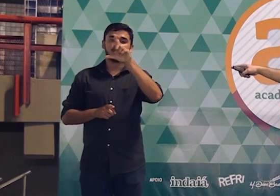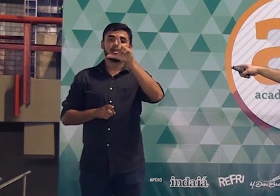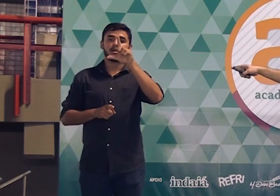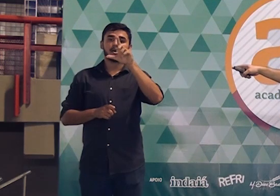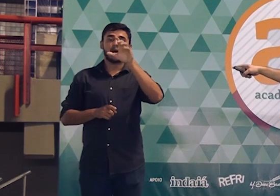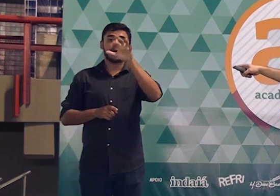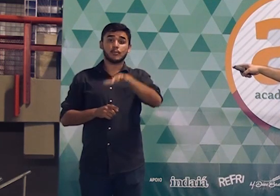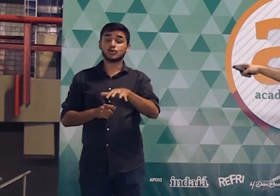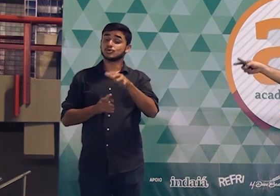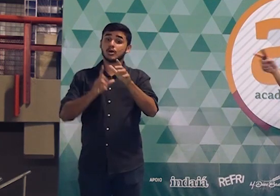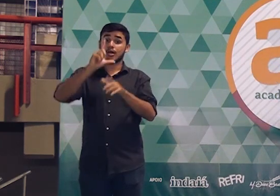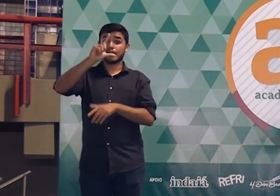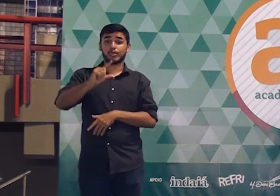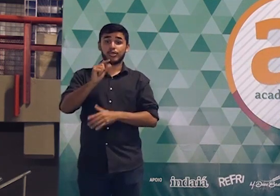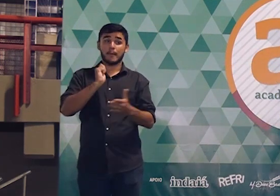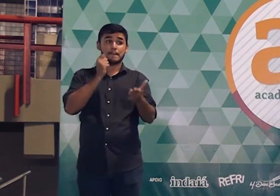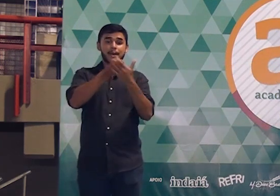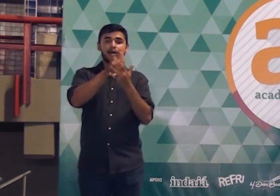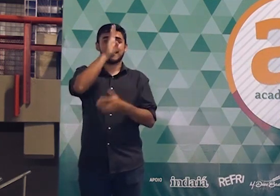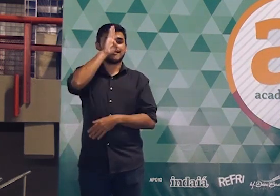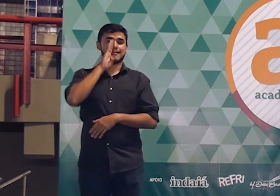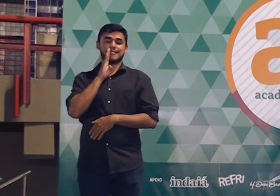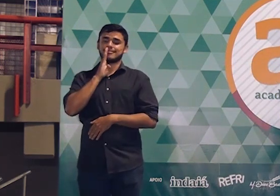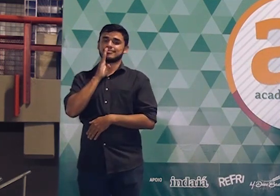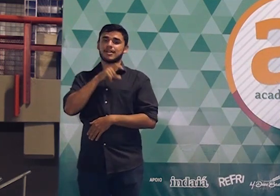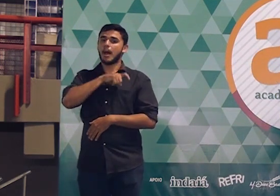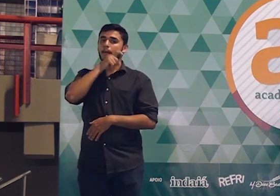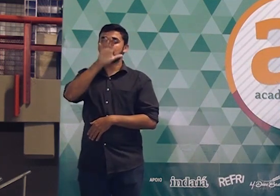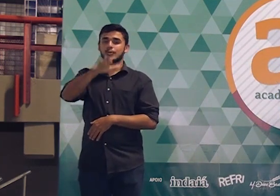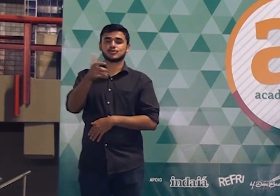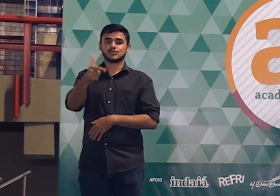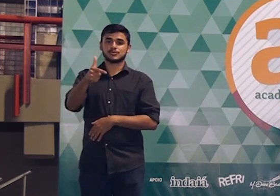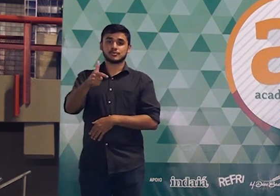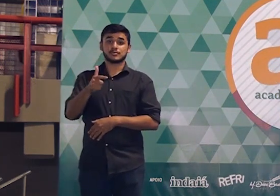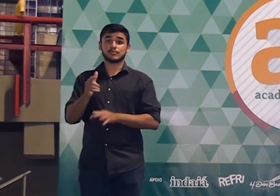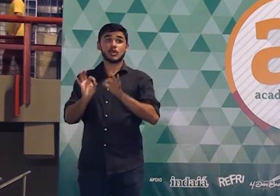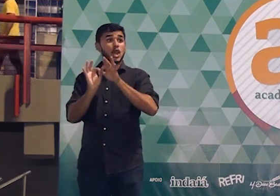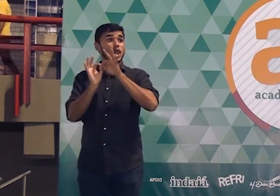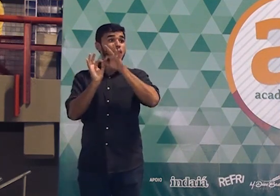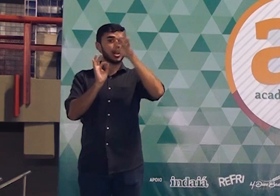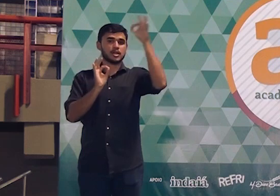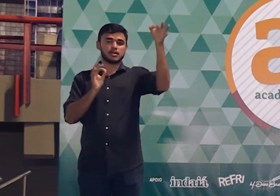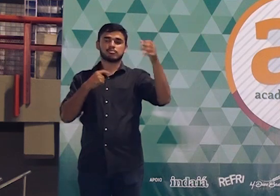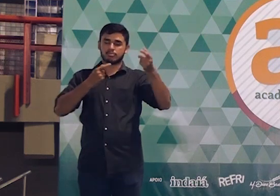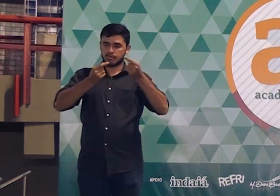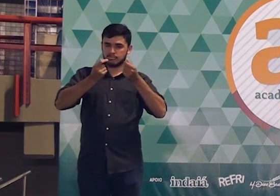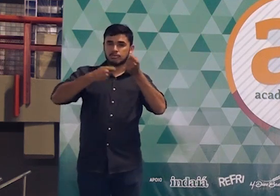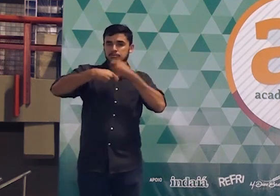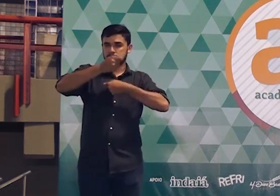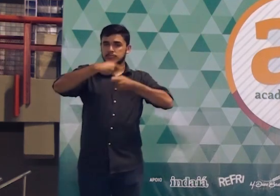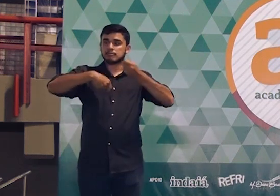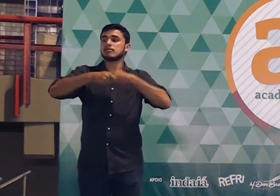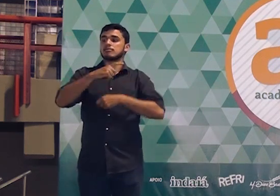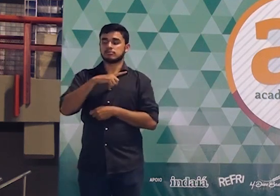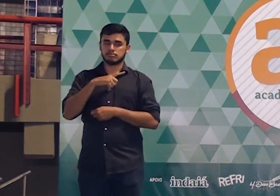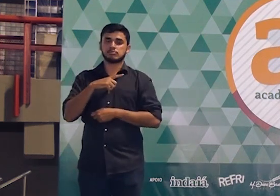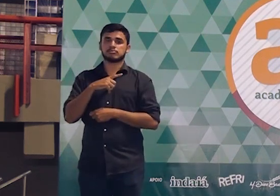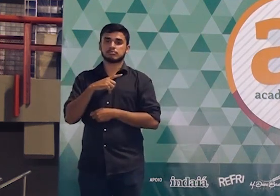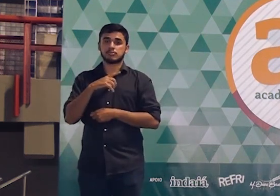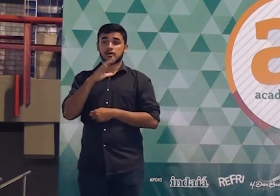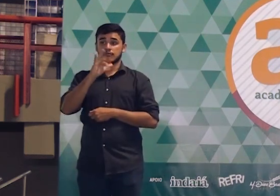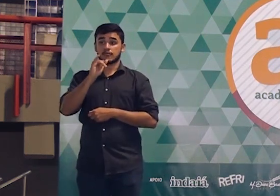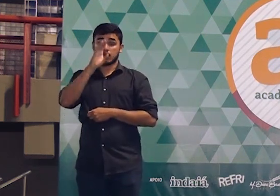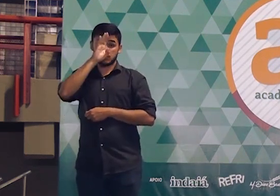Incentivo fiscal. E aí o cara vai para lá, né? Tem, é claro, uma negociata por trás disso, que a gente